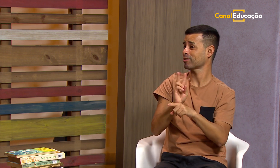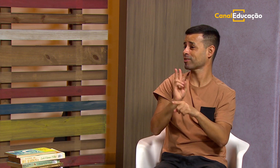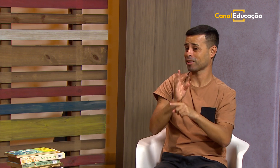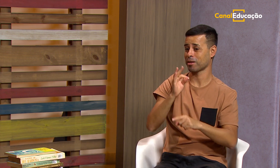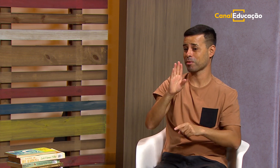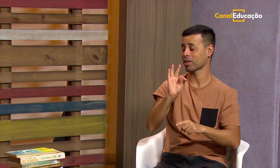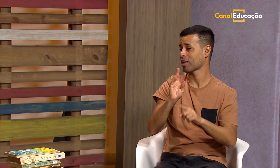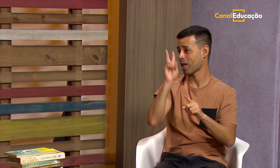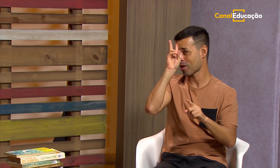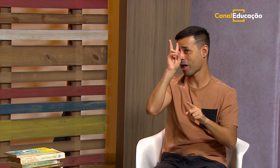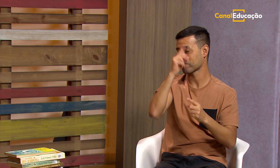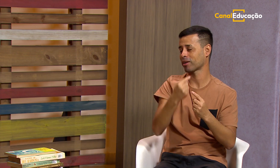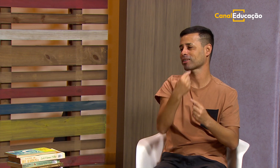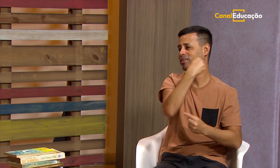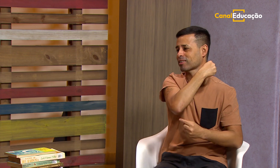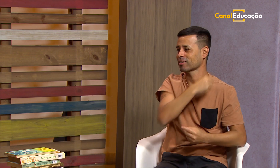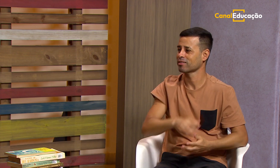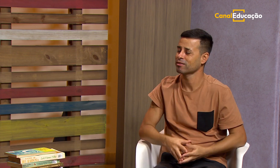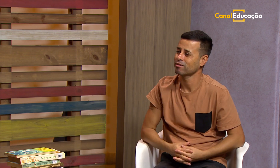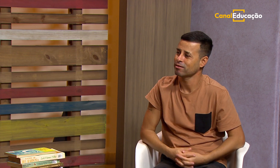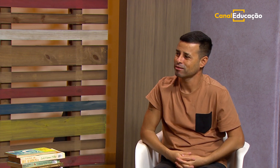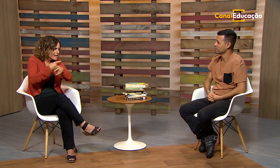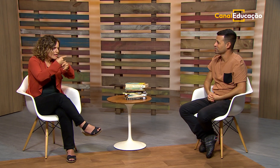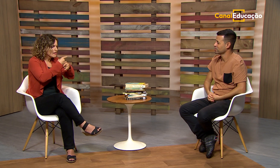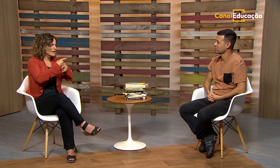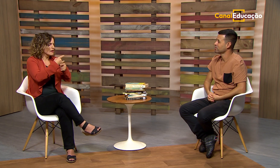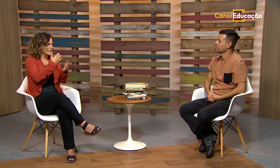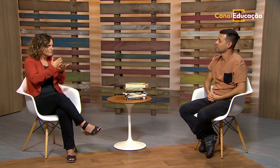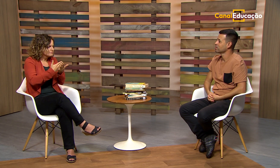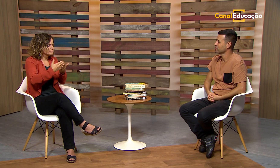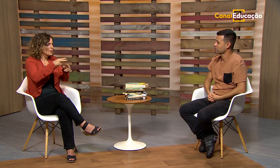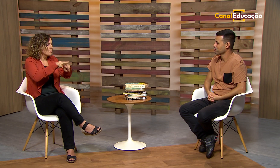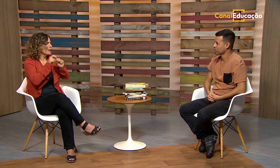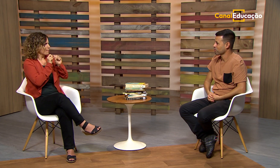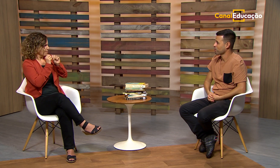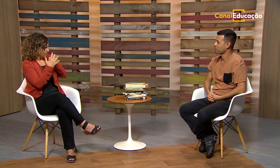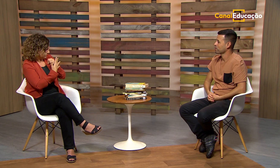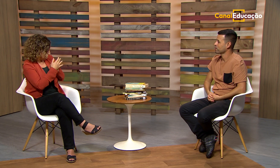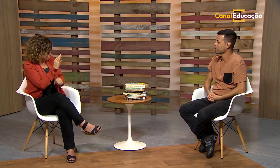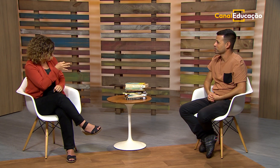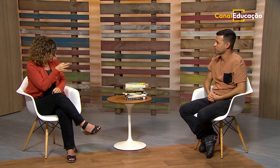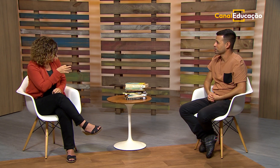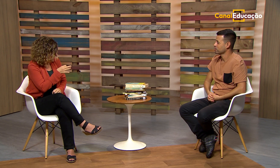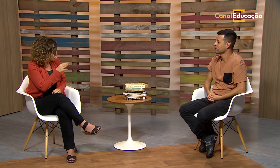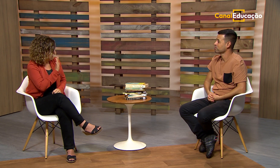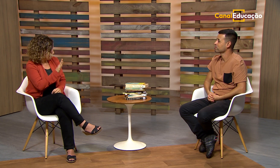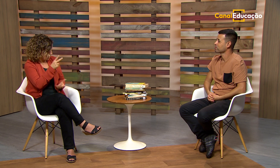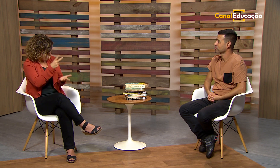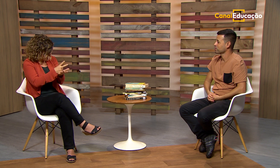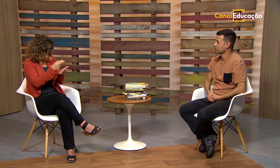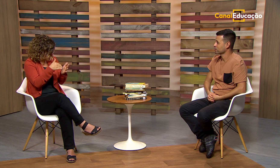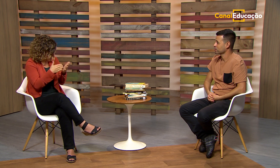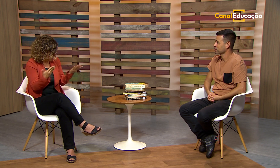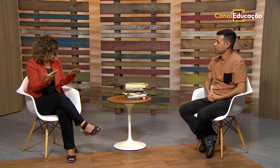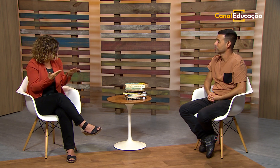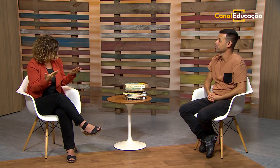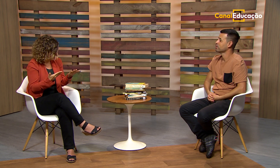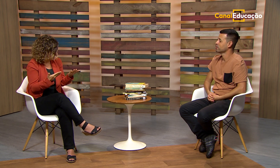isso, empresto o conceito de TBT. O projeto de lives aconteceu durante a pandemia, mas elas